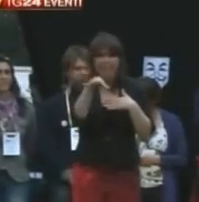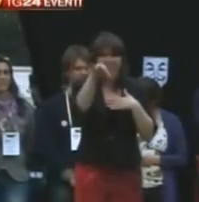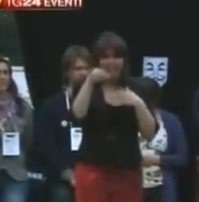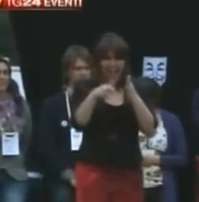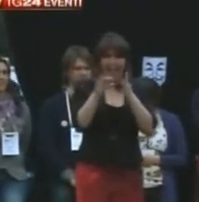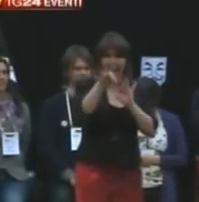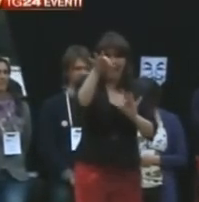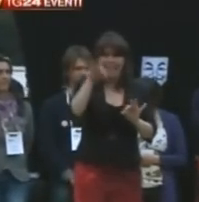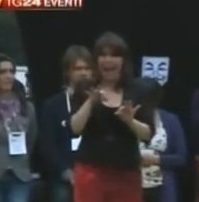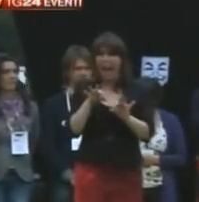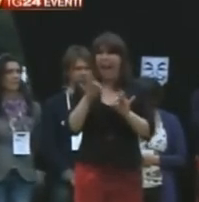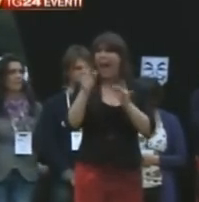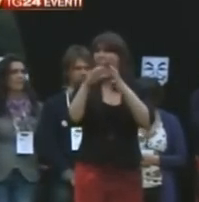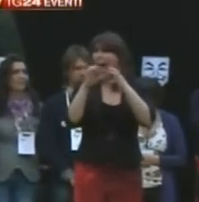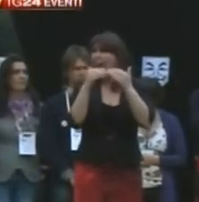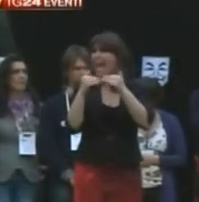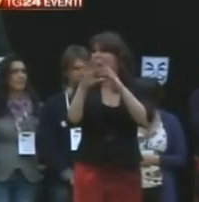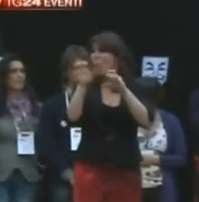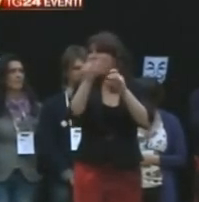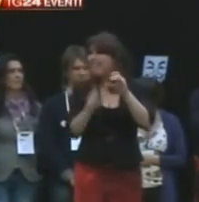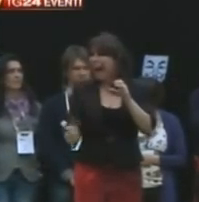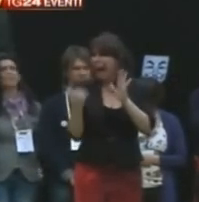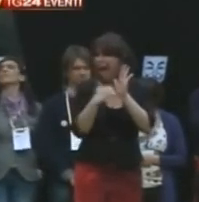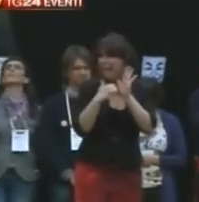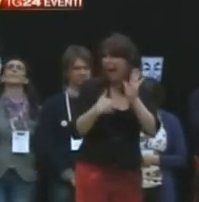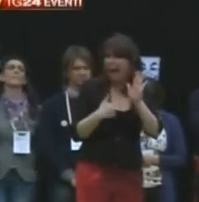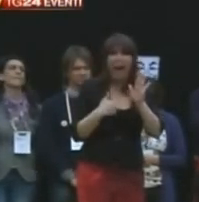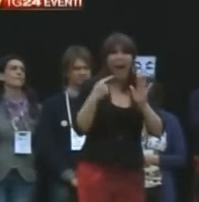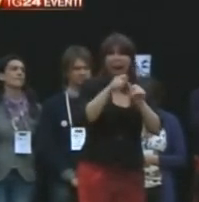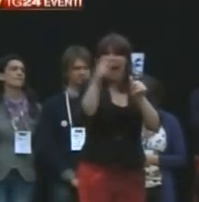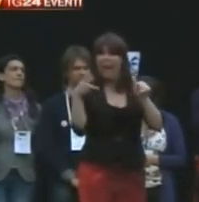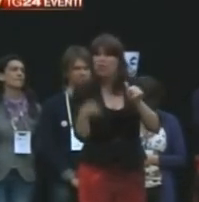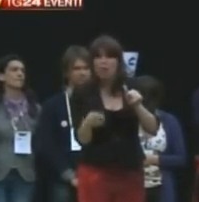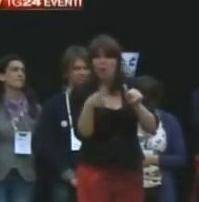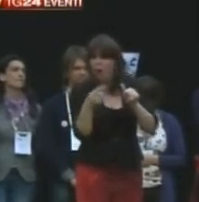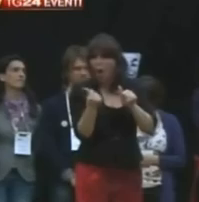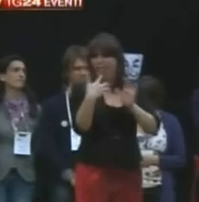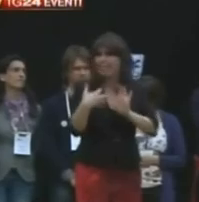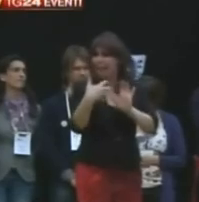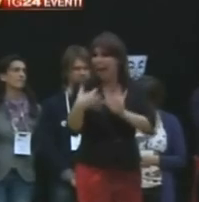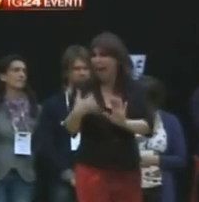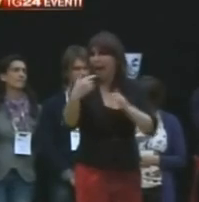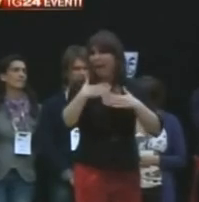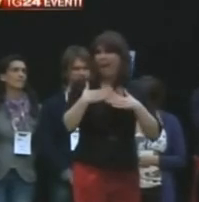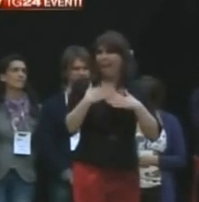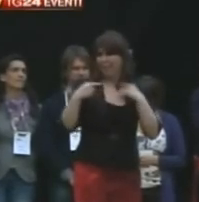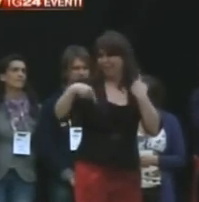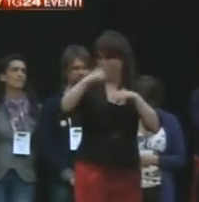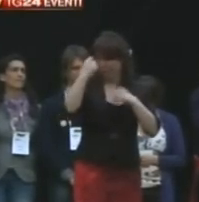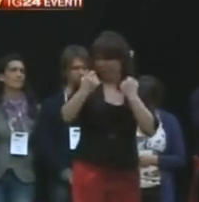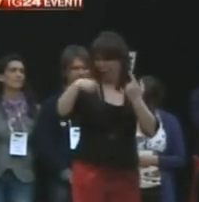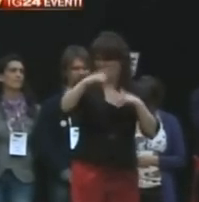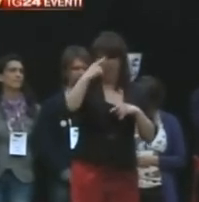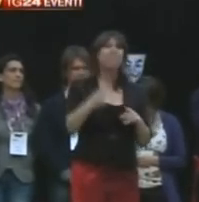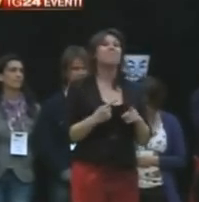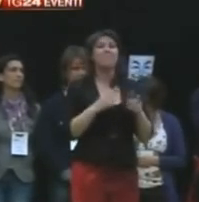esce la lettera di Equitalia con scritto entro e non oltre. Un'altra nostra battaglia, non adesso sotto elezioni, ma